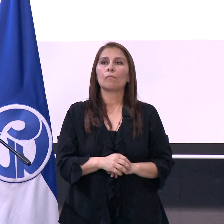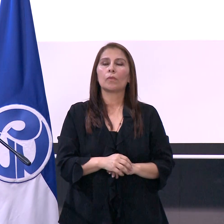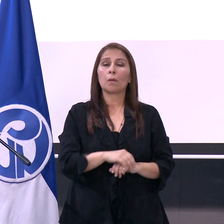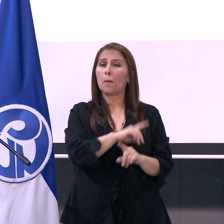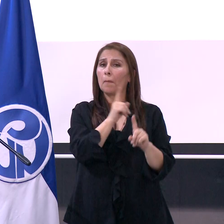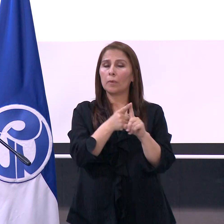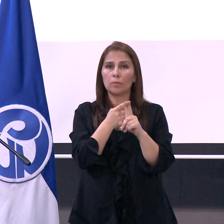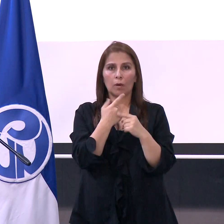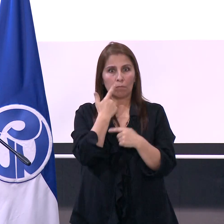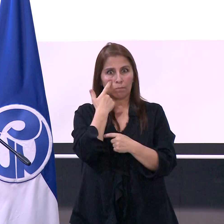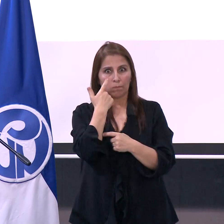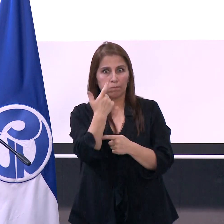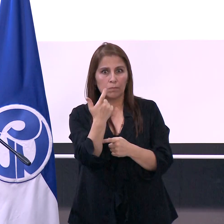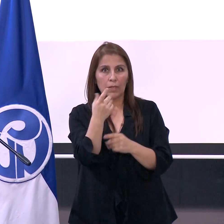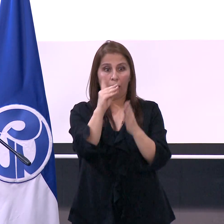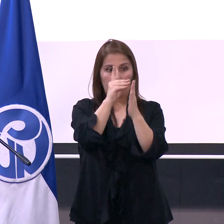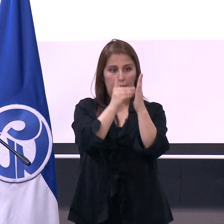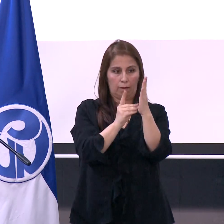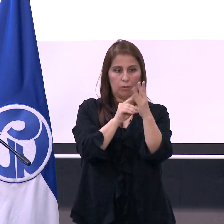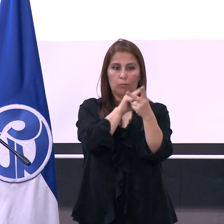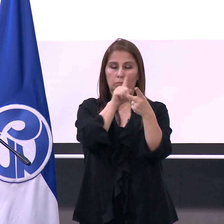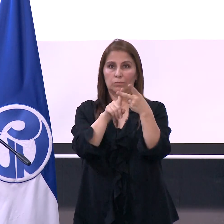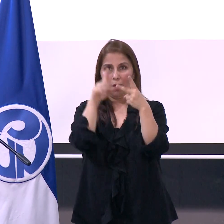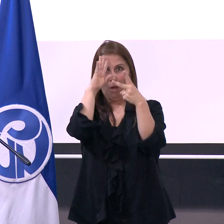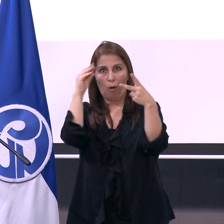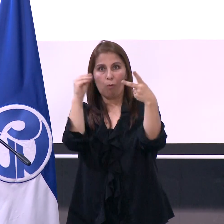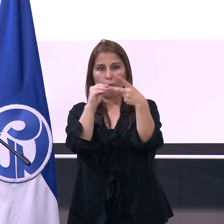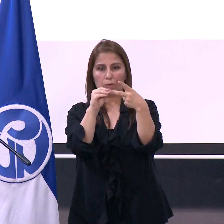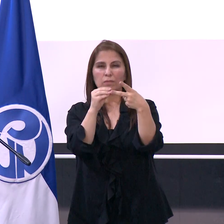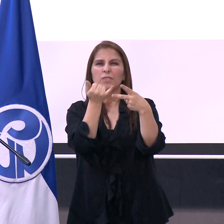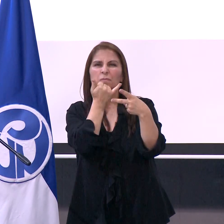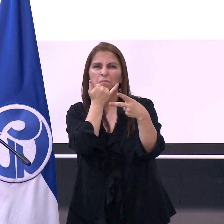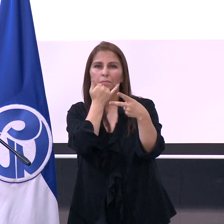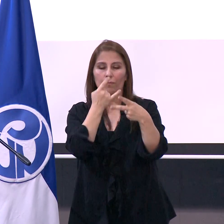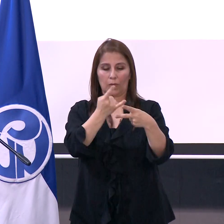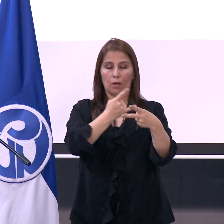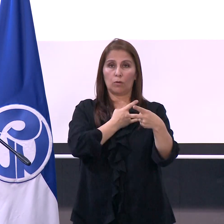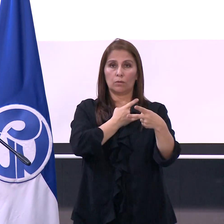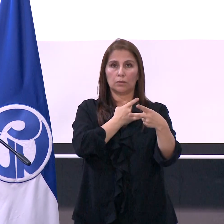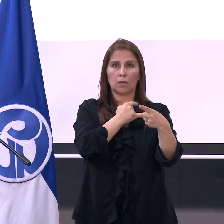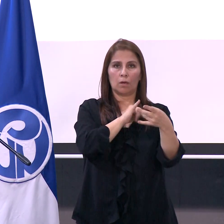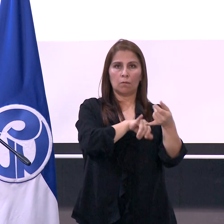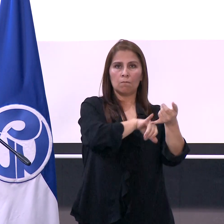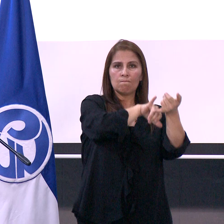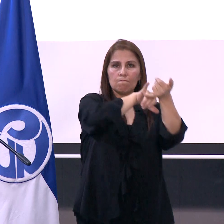es que con dicho decreto y dicho acuerdo la universidad pasó a depender al del ministerio